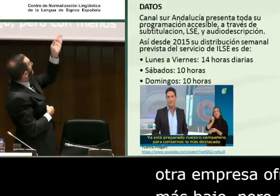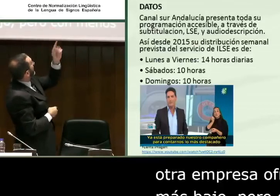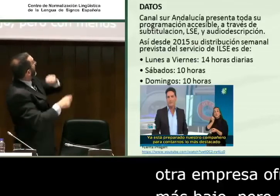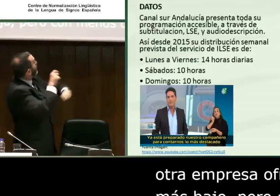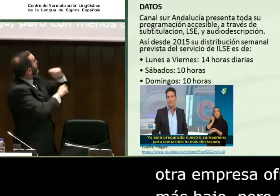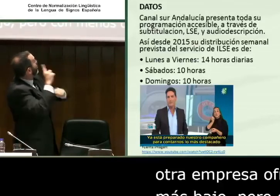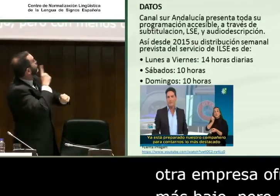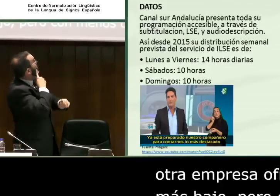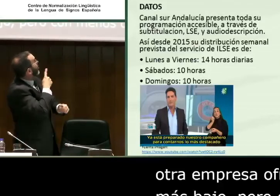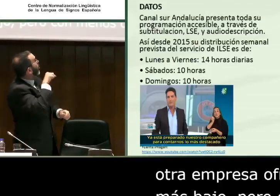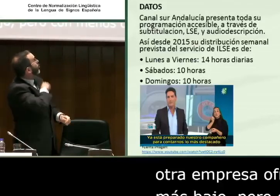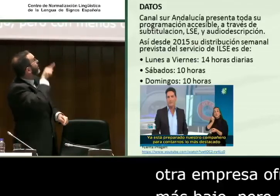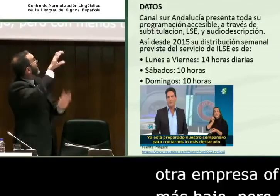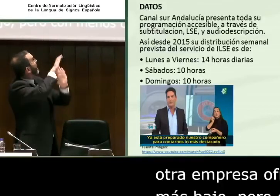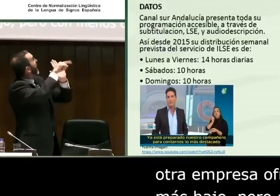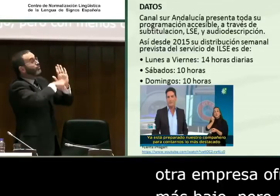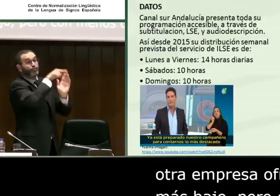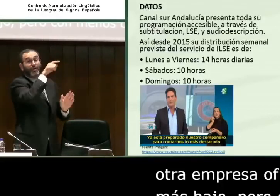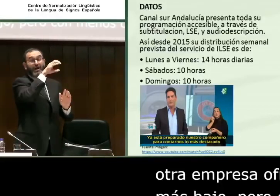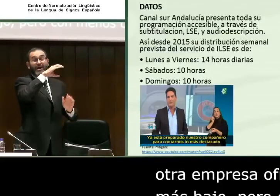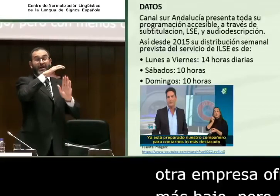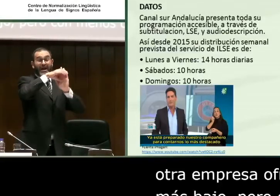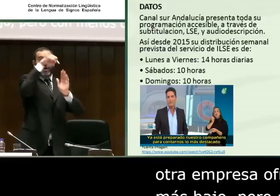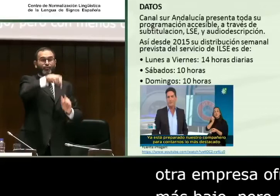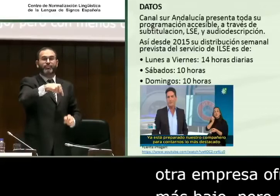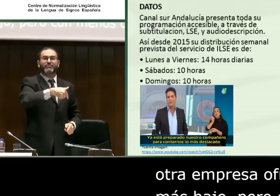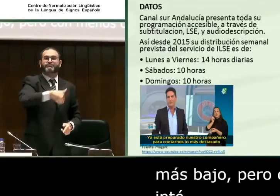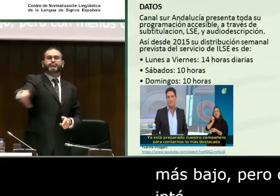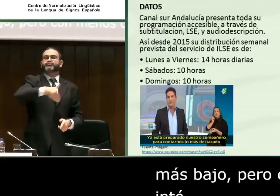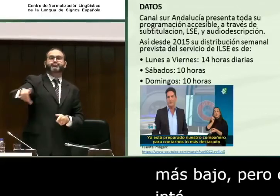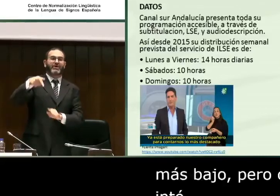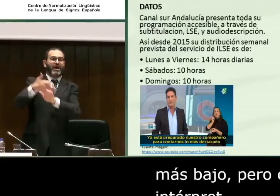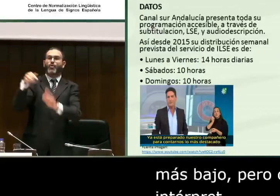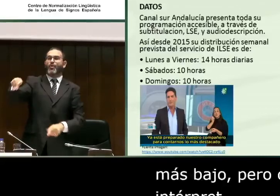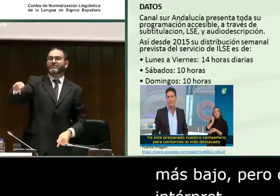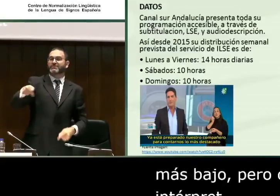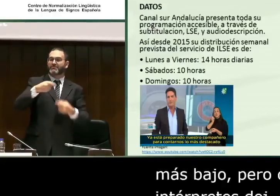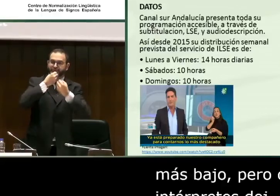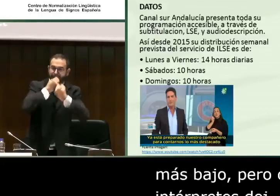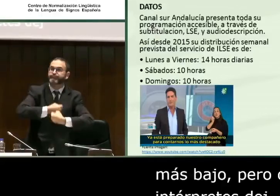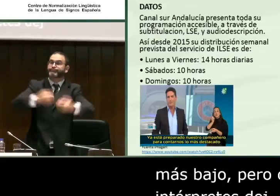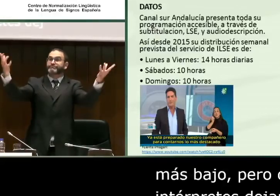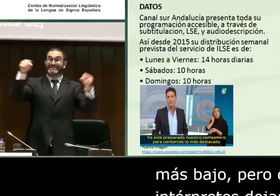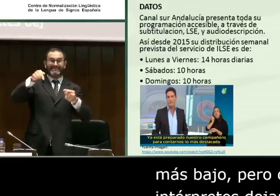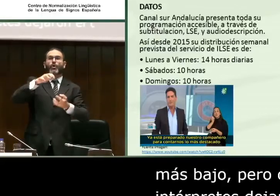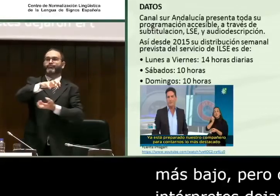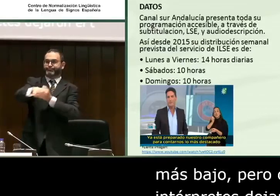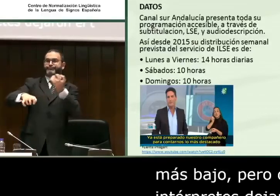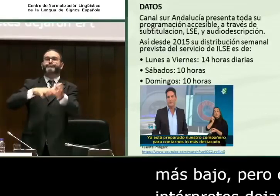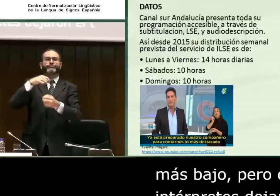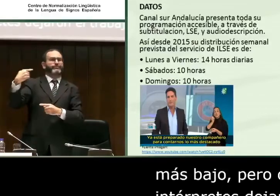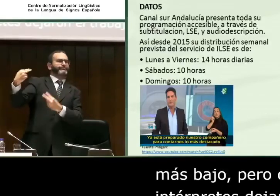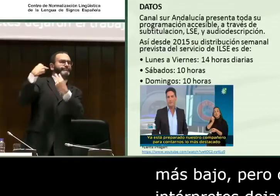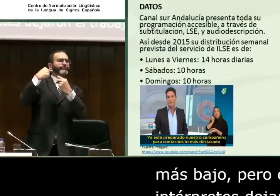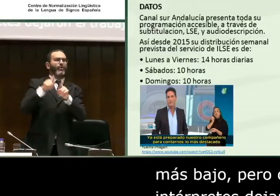cielo, expresamos nuestro posicionamiento y veis aquí una noticia. Las asociaciones de sordos consideran que Canal Sur desprecia la lengua de